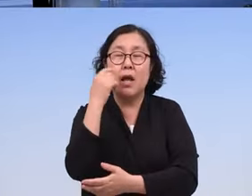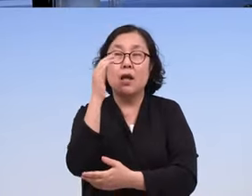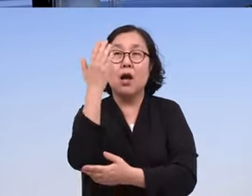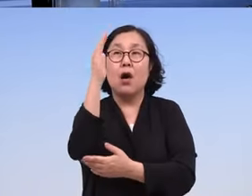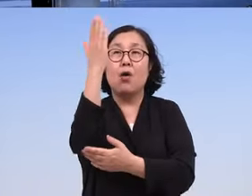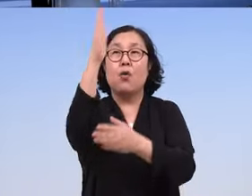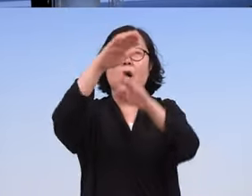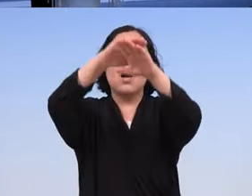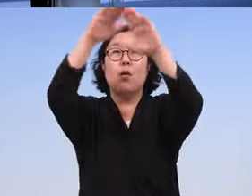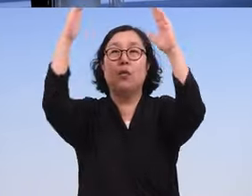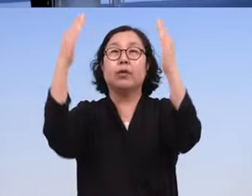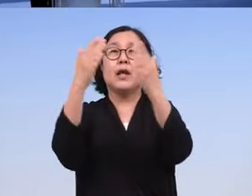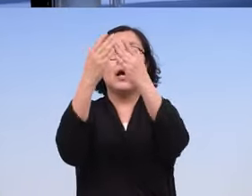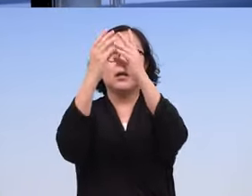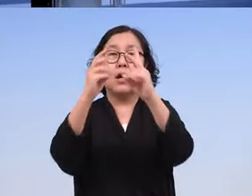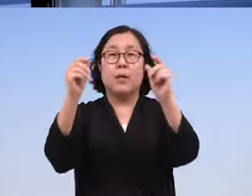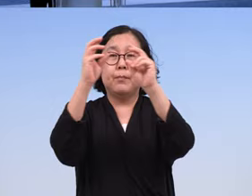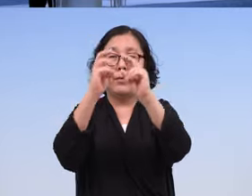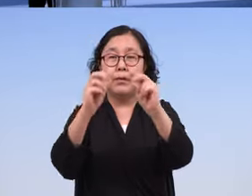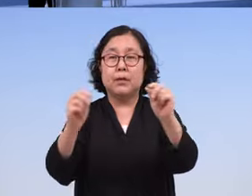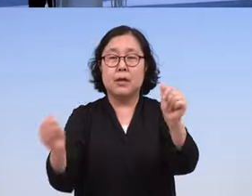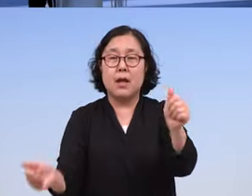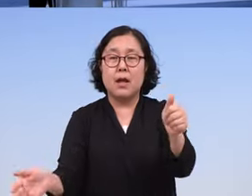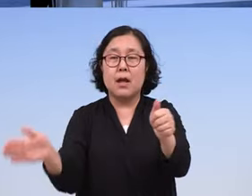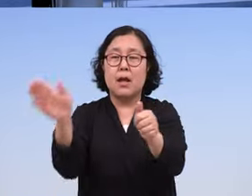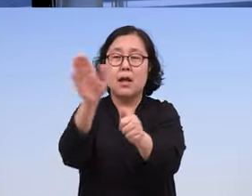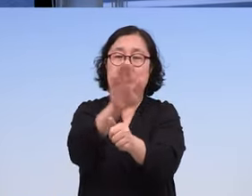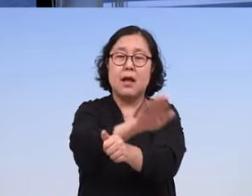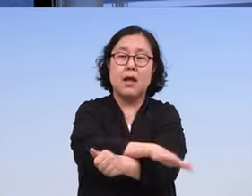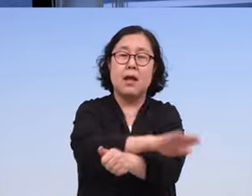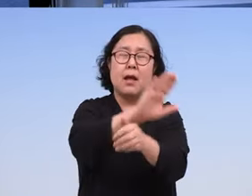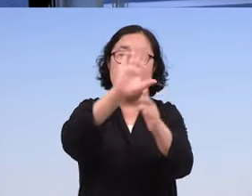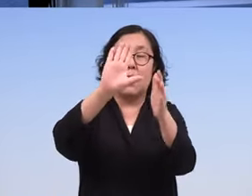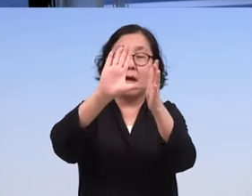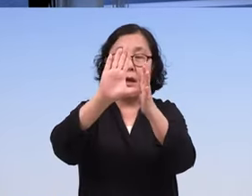주의 영광 온 땅 덮을 때